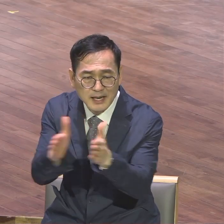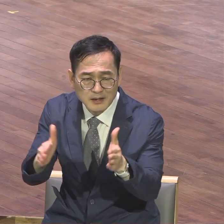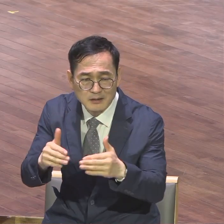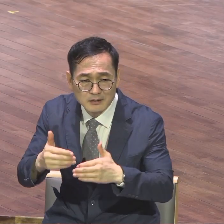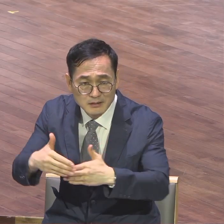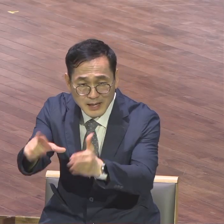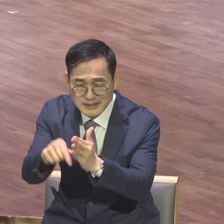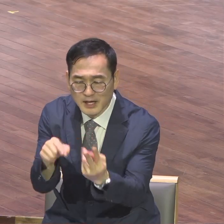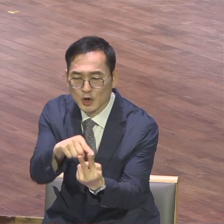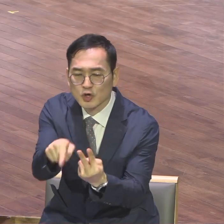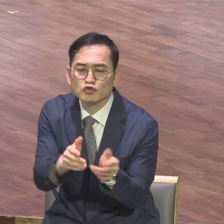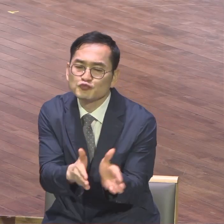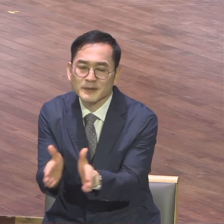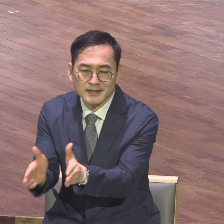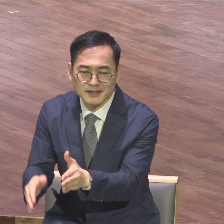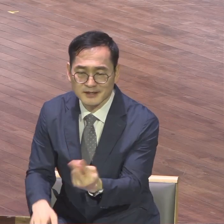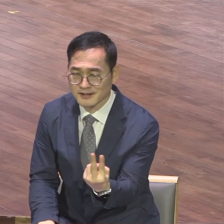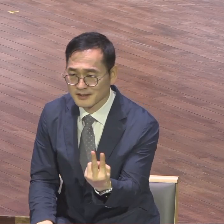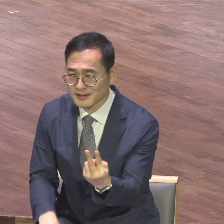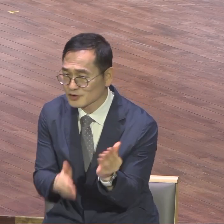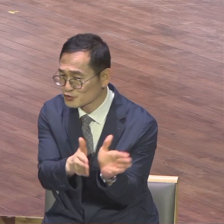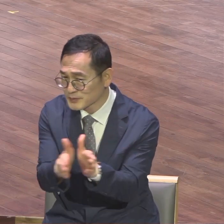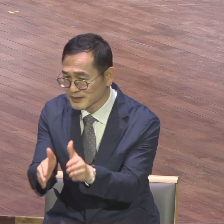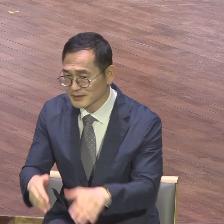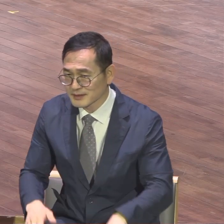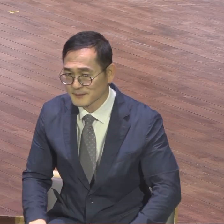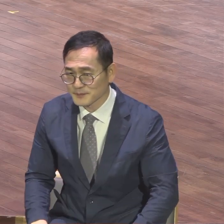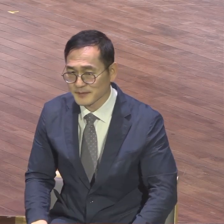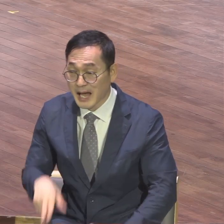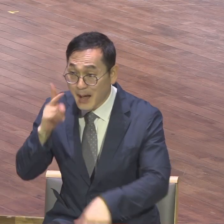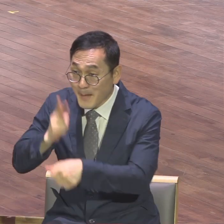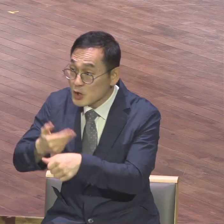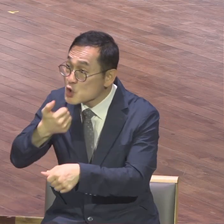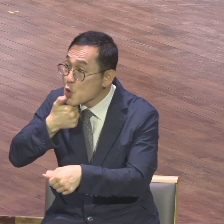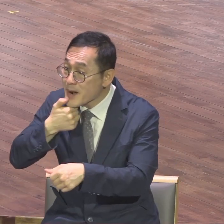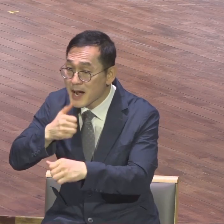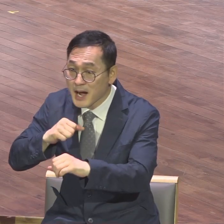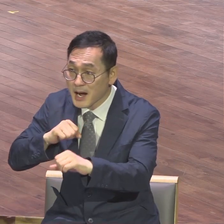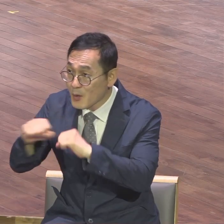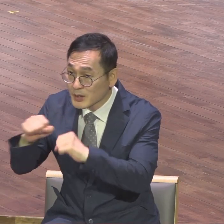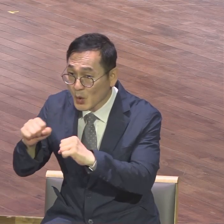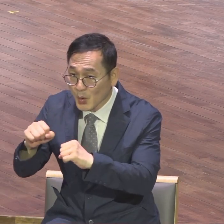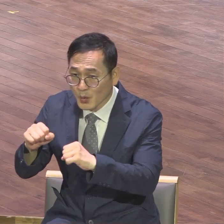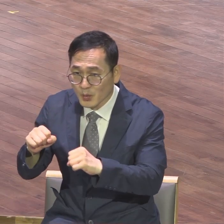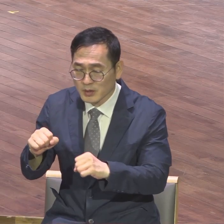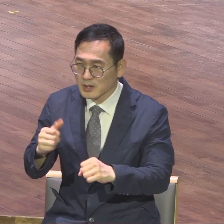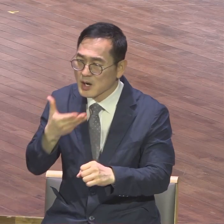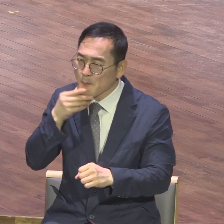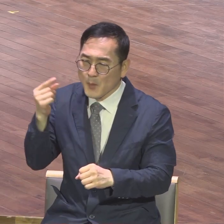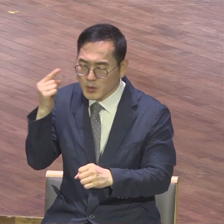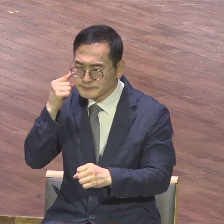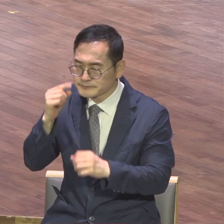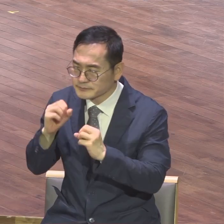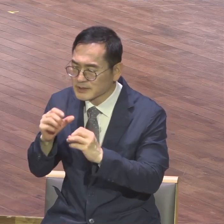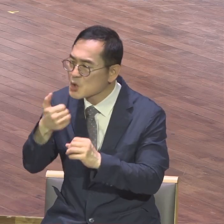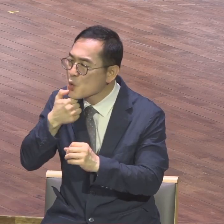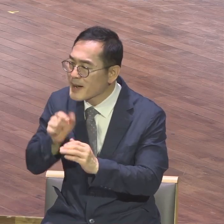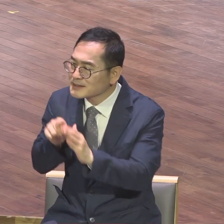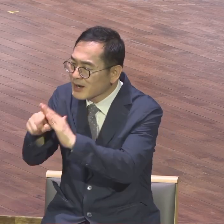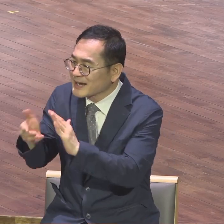거주한 이후에 이 바울이 로마 사역을 하는 걸 알고 로마로 먼저 들어갑니다. 먼저